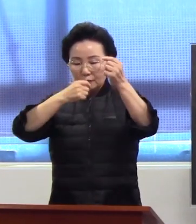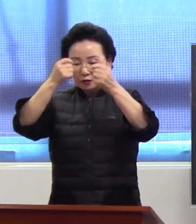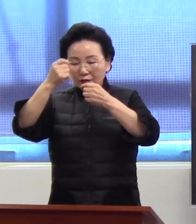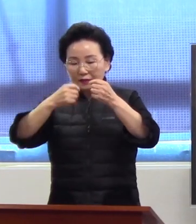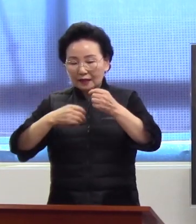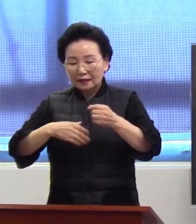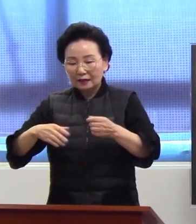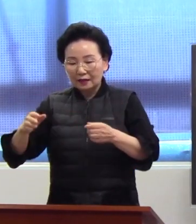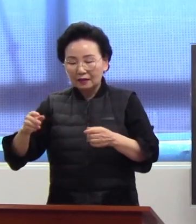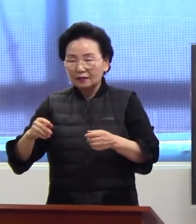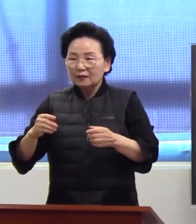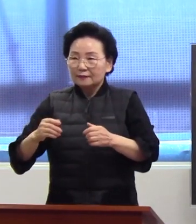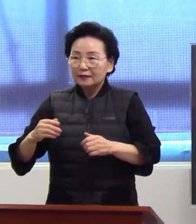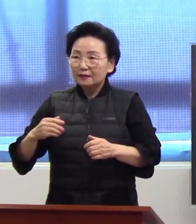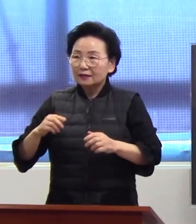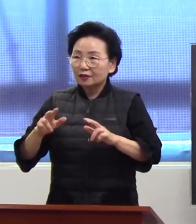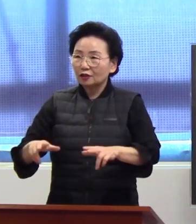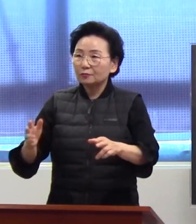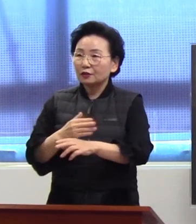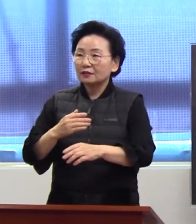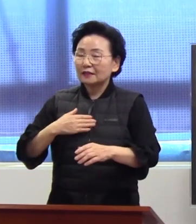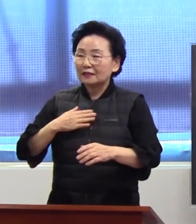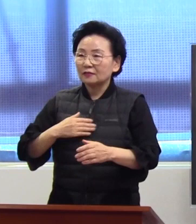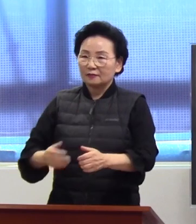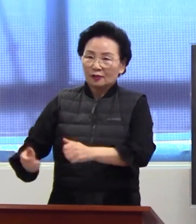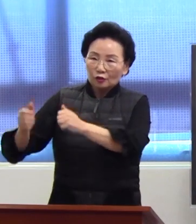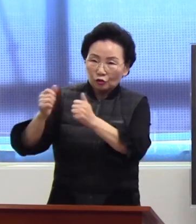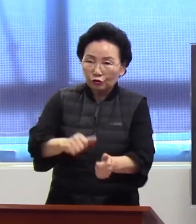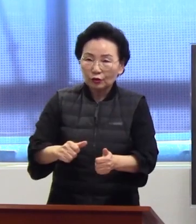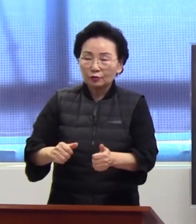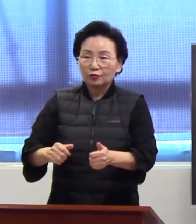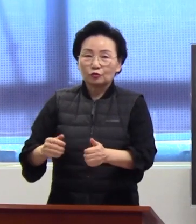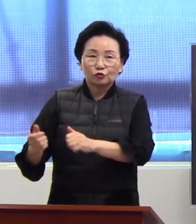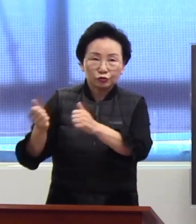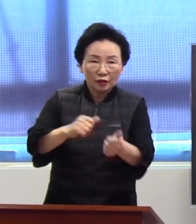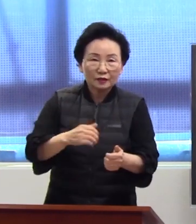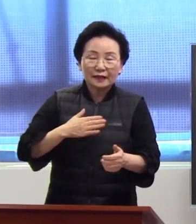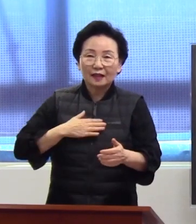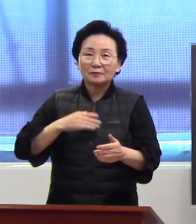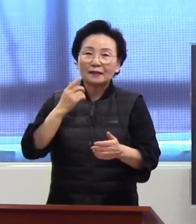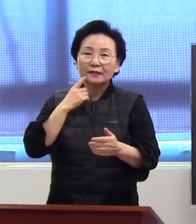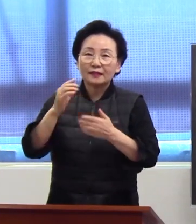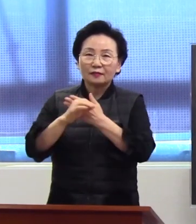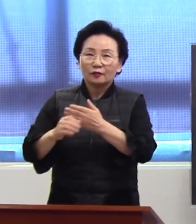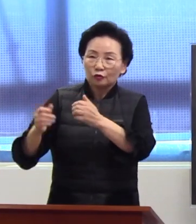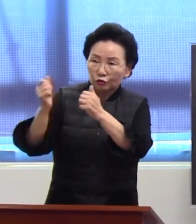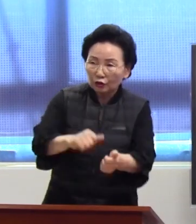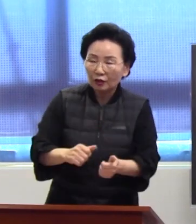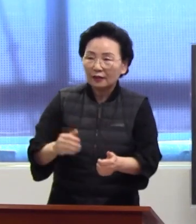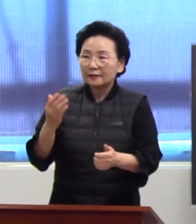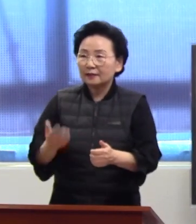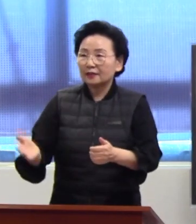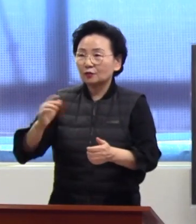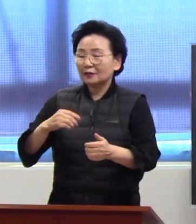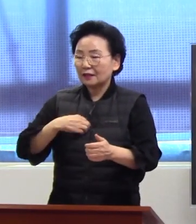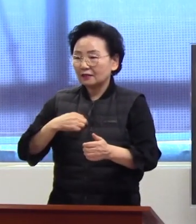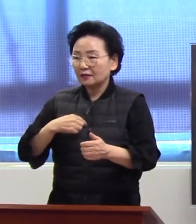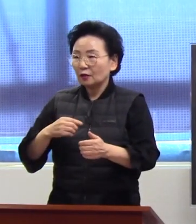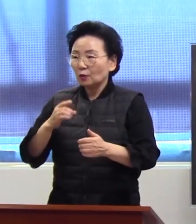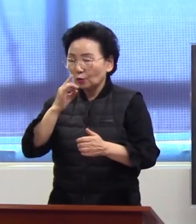울면서 이제 가다가 지금부터는 나는 죽어 내가 만약에 죽어 그래도 나는